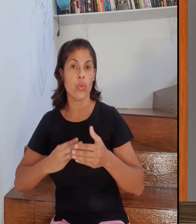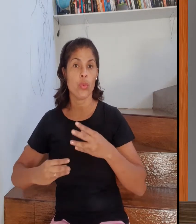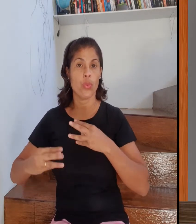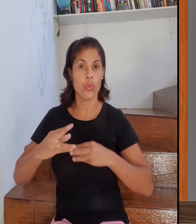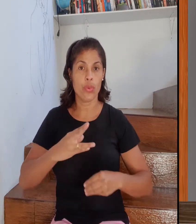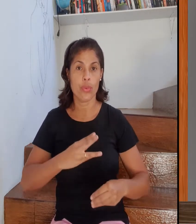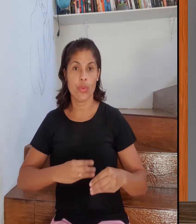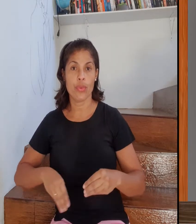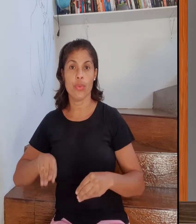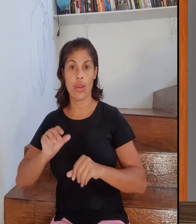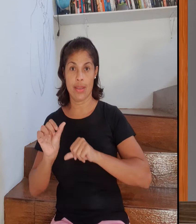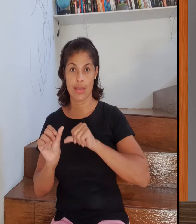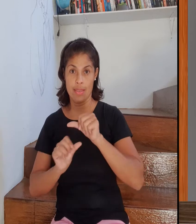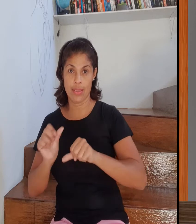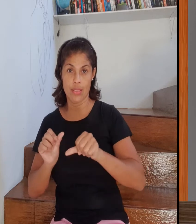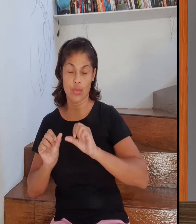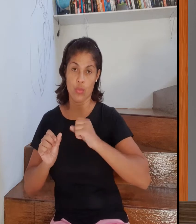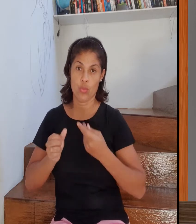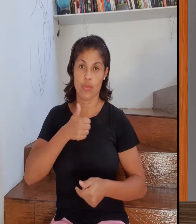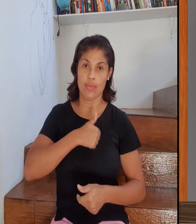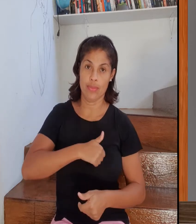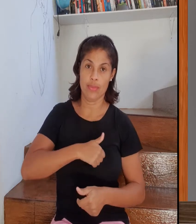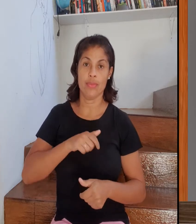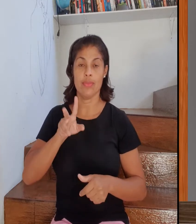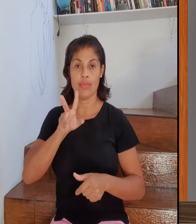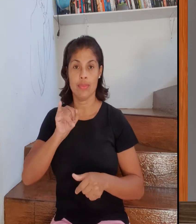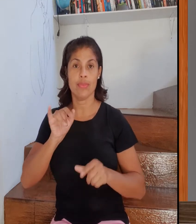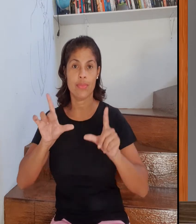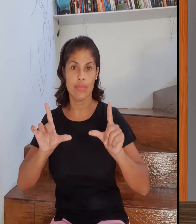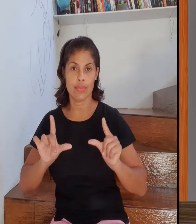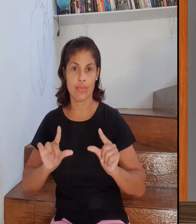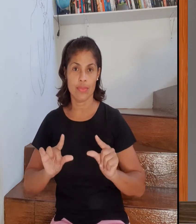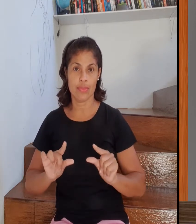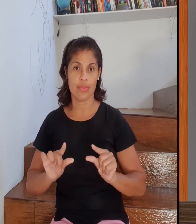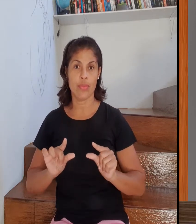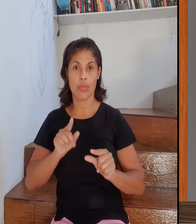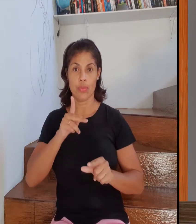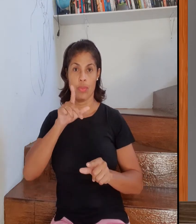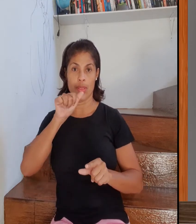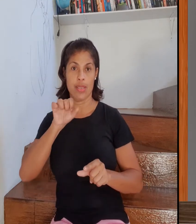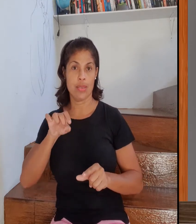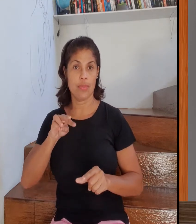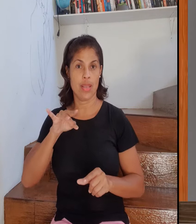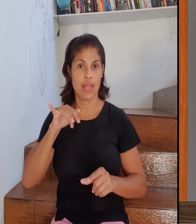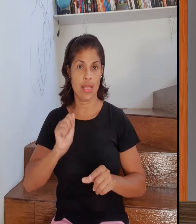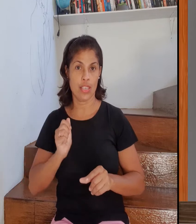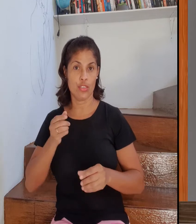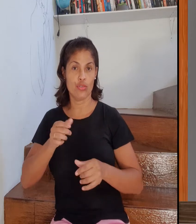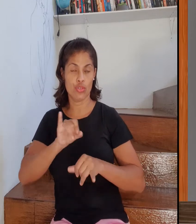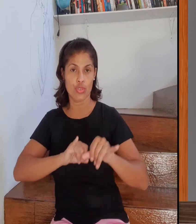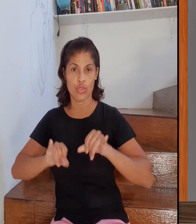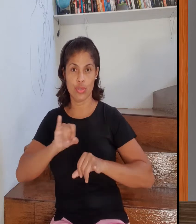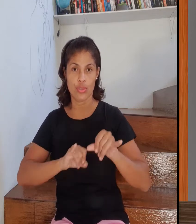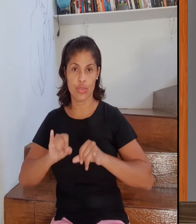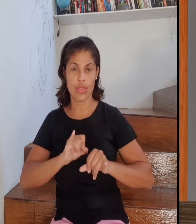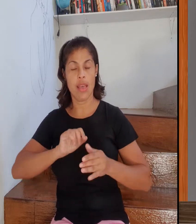ou seja, biotransformação e excreção, vão reduzindo a concentração plasmática do medicamento até